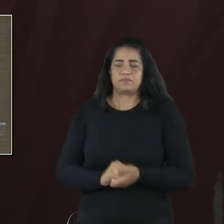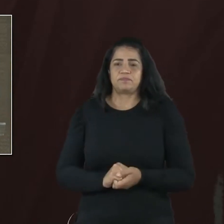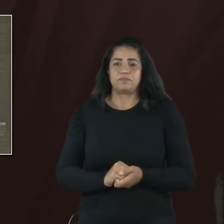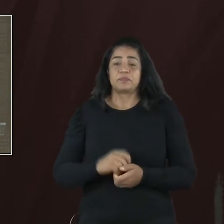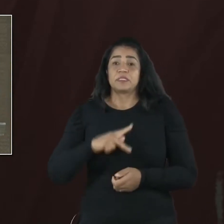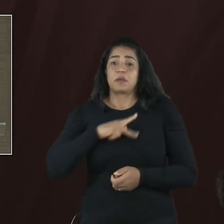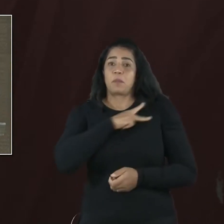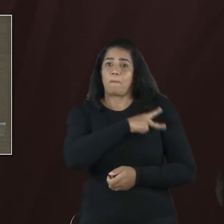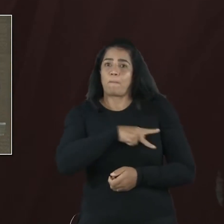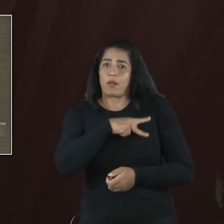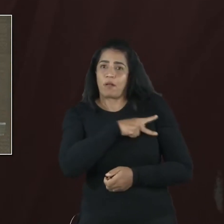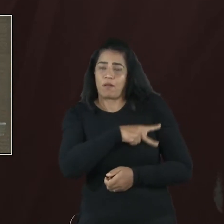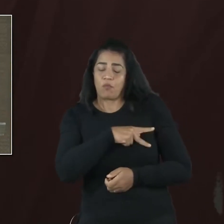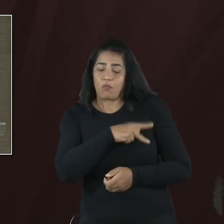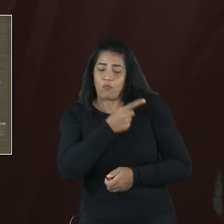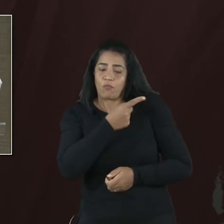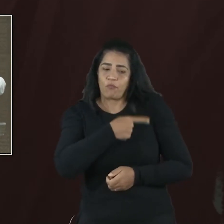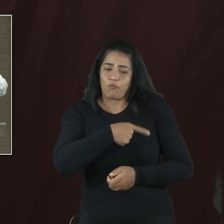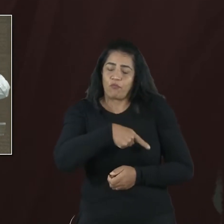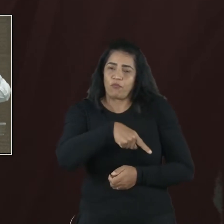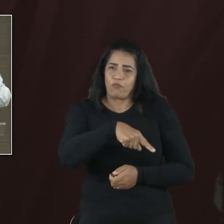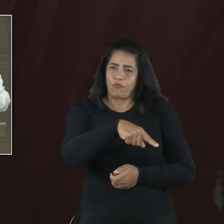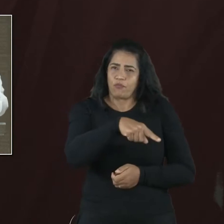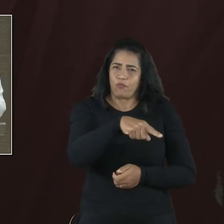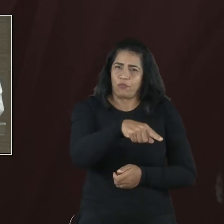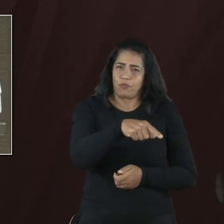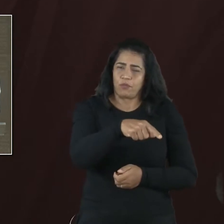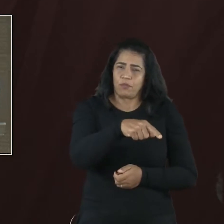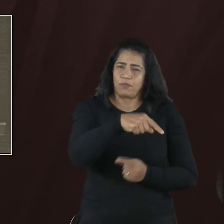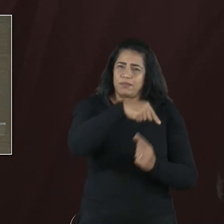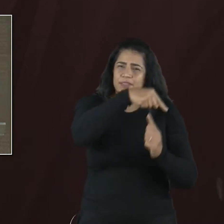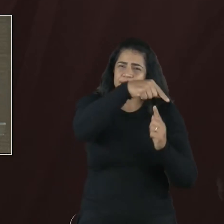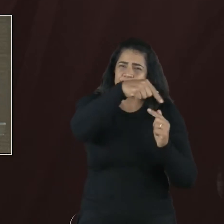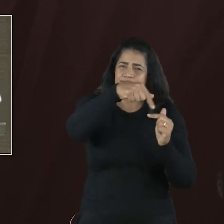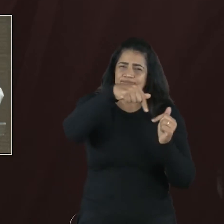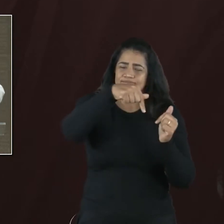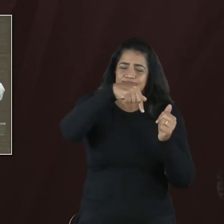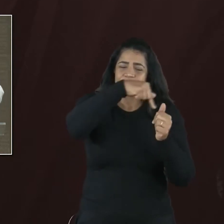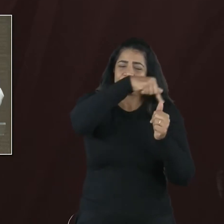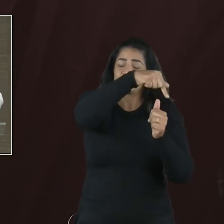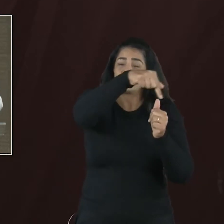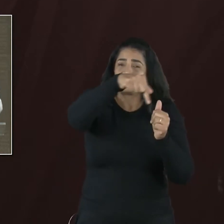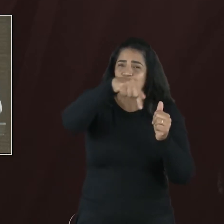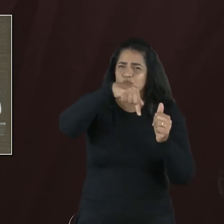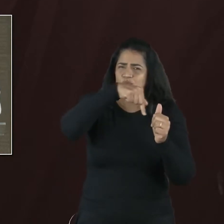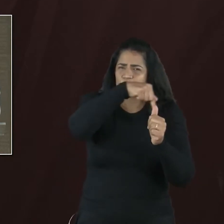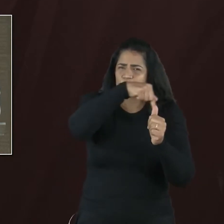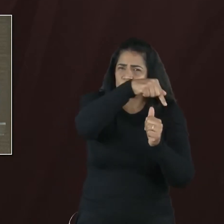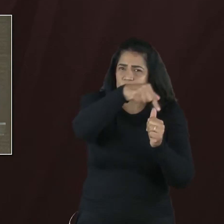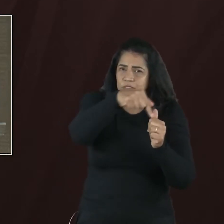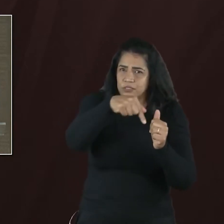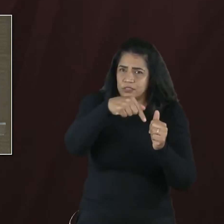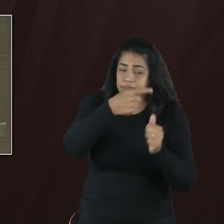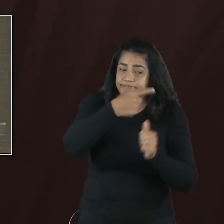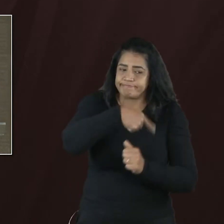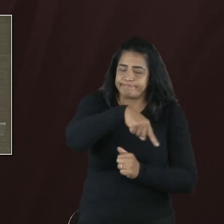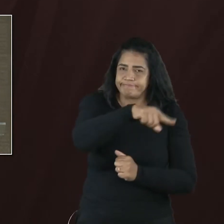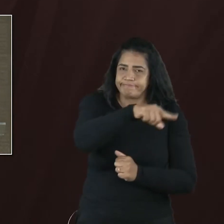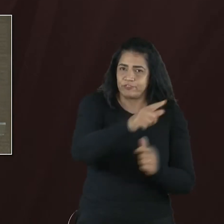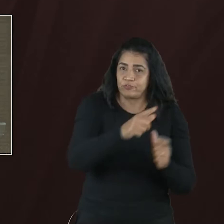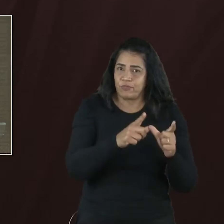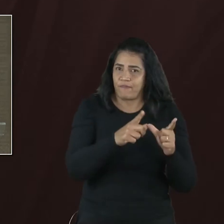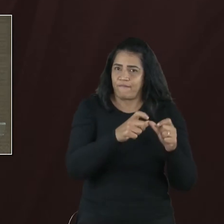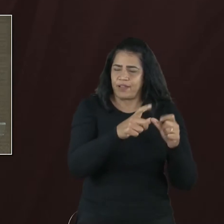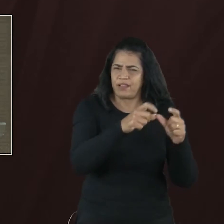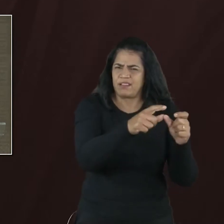Pisídia. Mas por que ele entrou na Galácia? Por que ele entrou em Icônio,